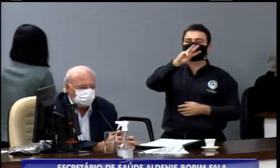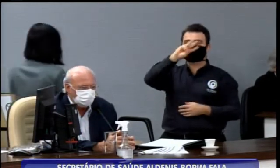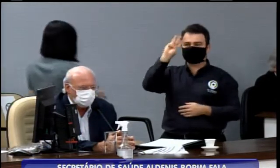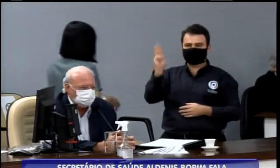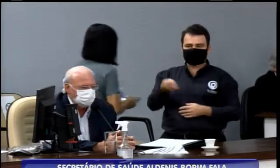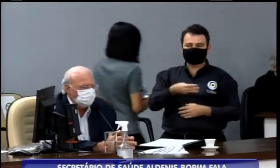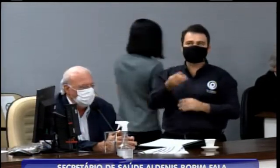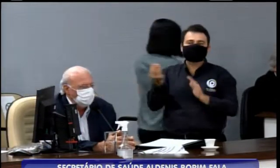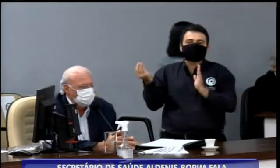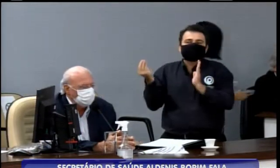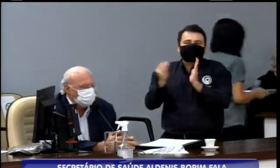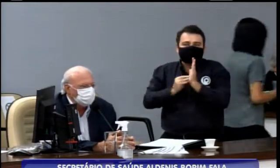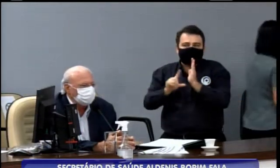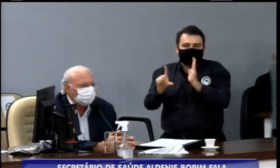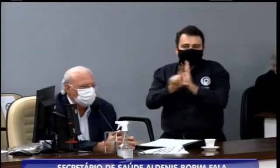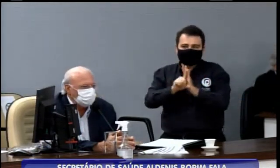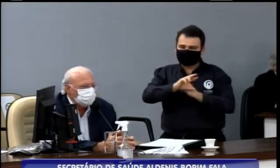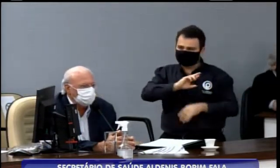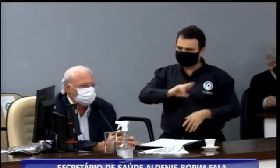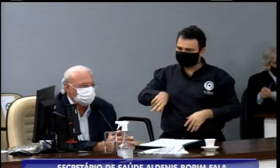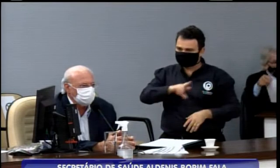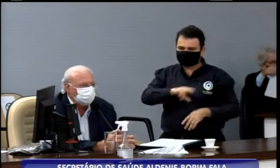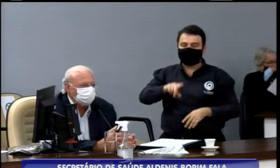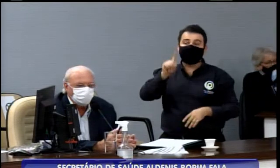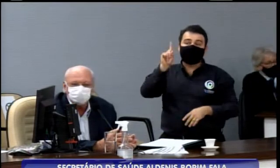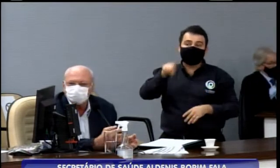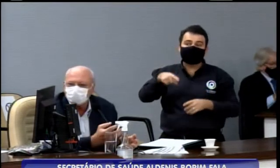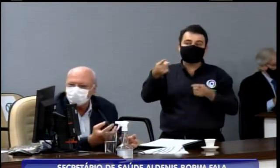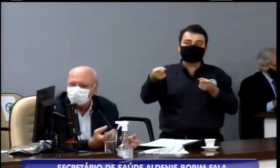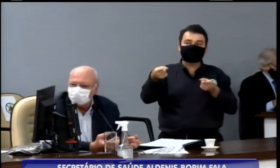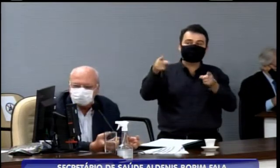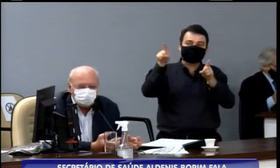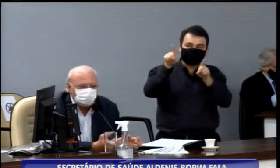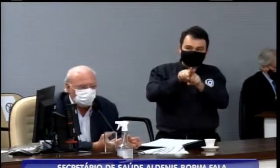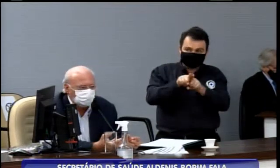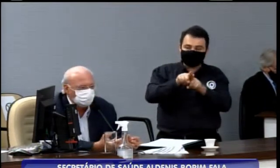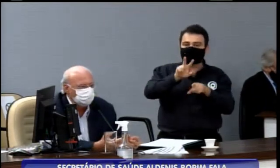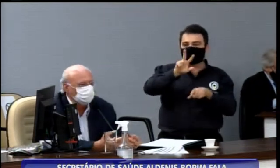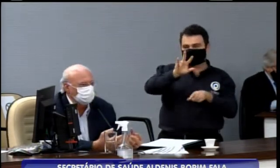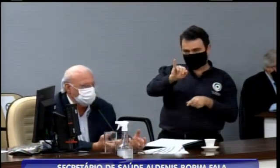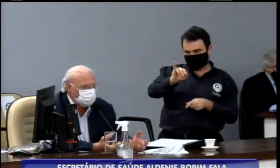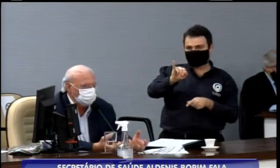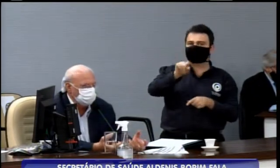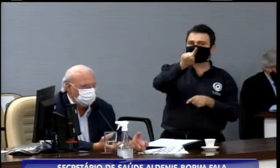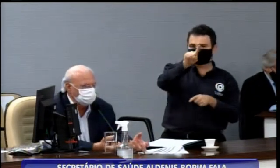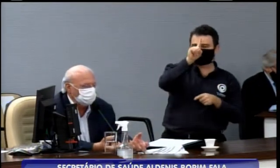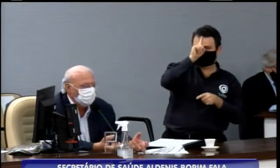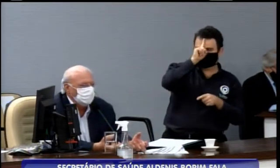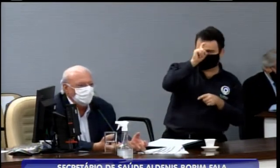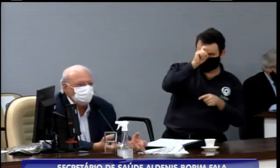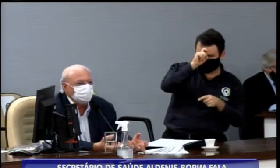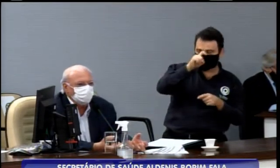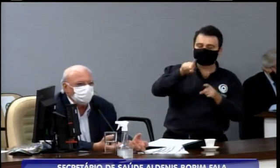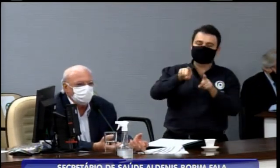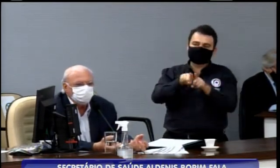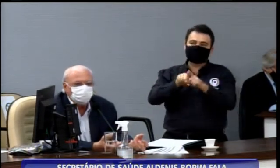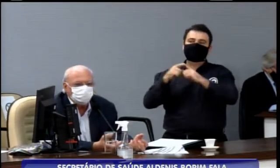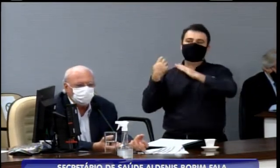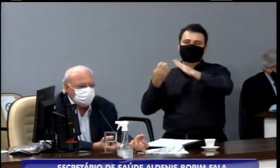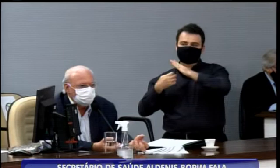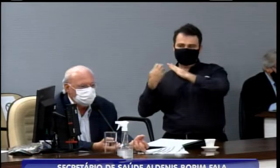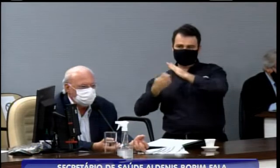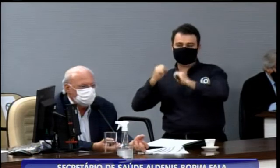emenda na realidade, é um convênio que será feito com o hospital para o equipamento. Então, ela